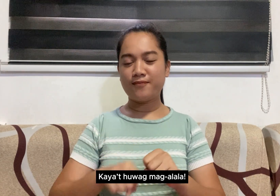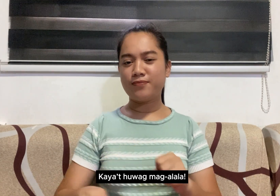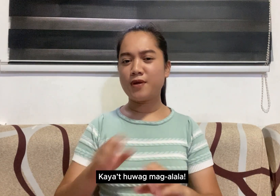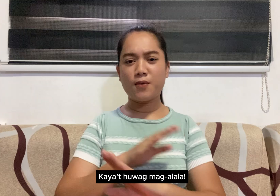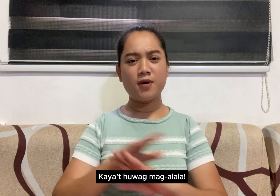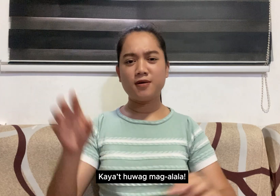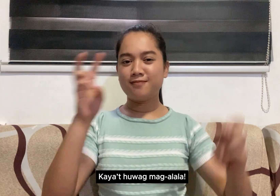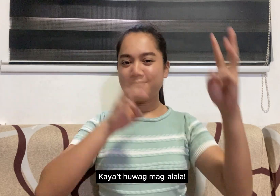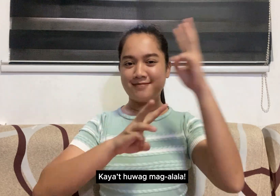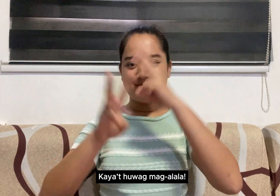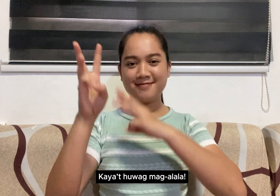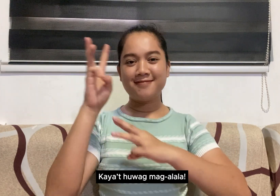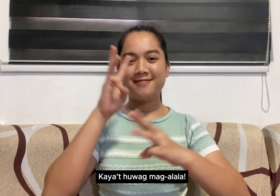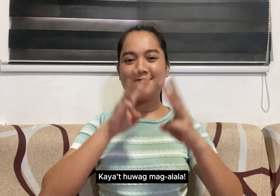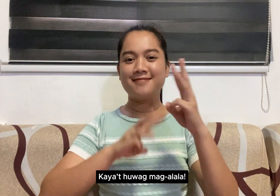mag-alala.